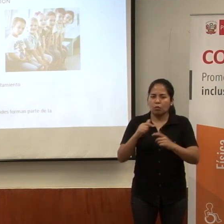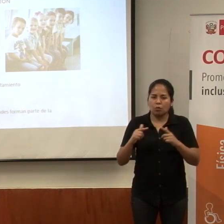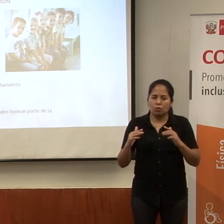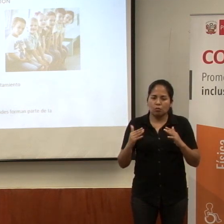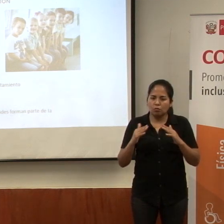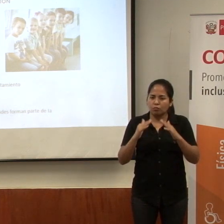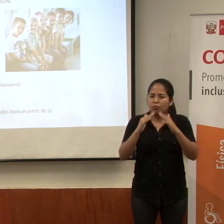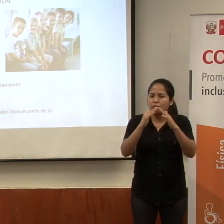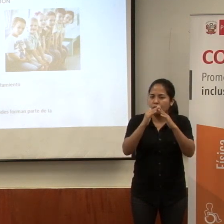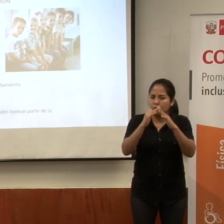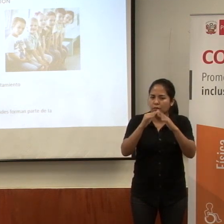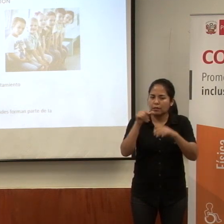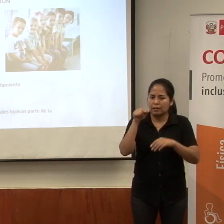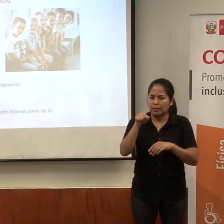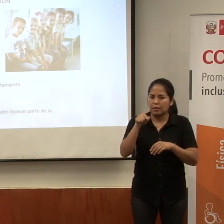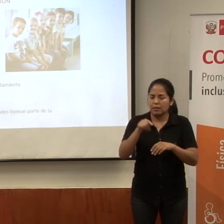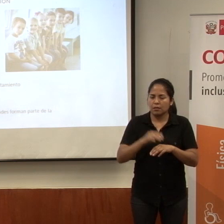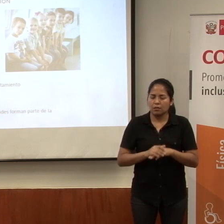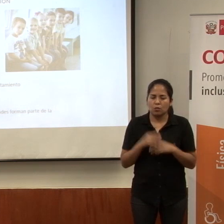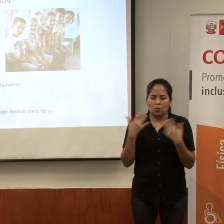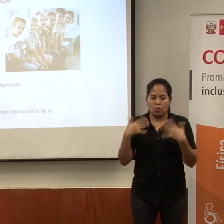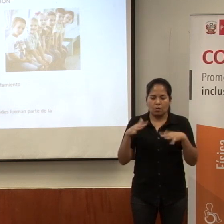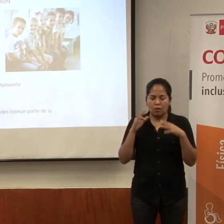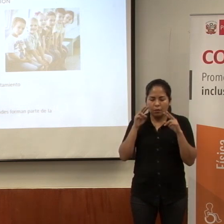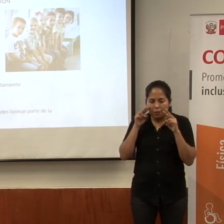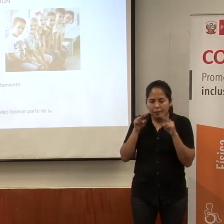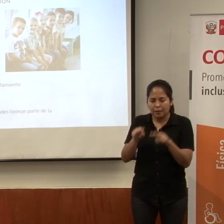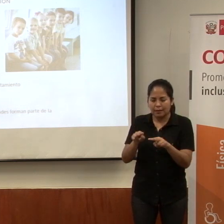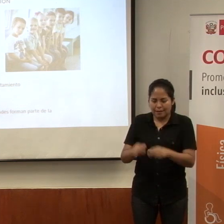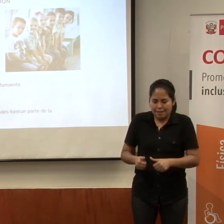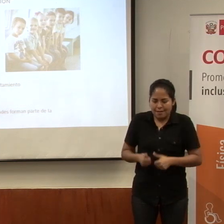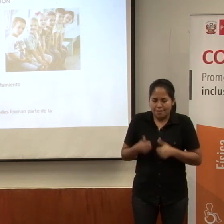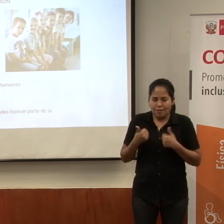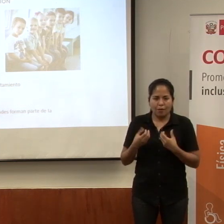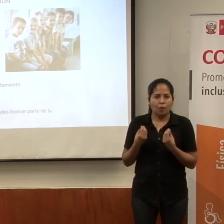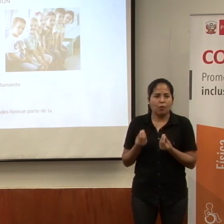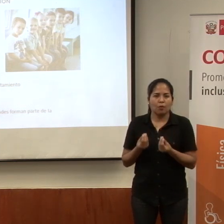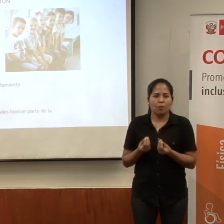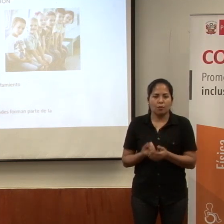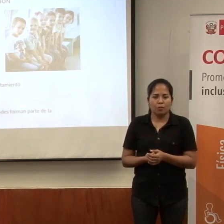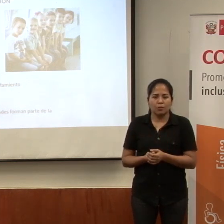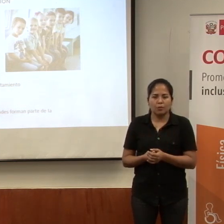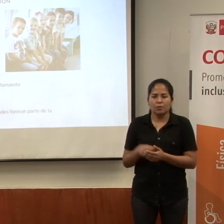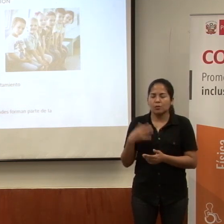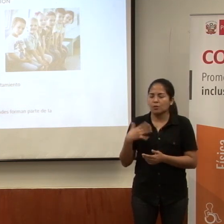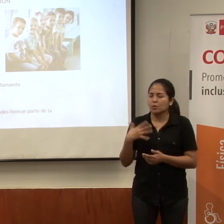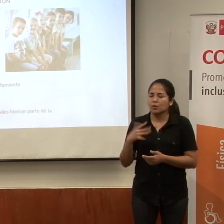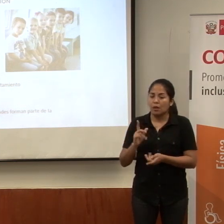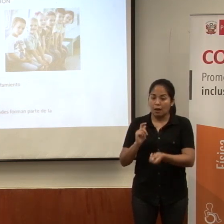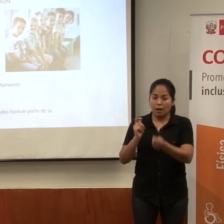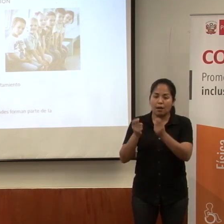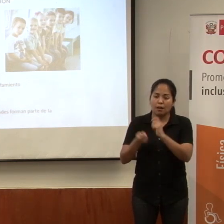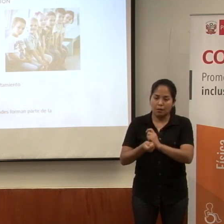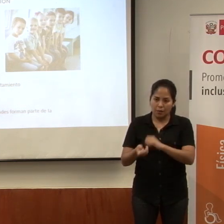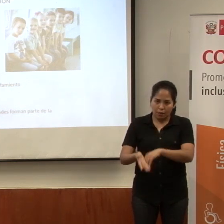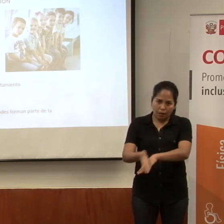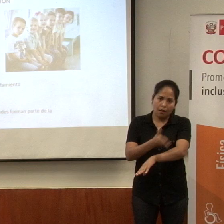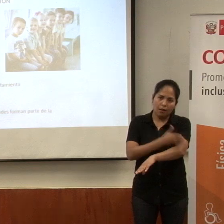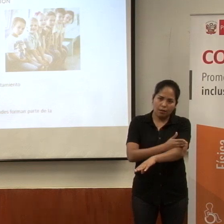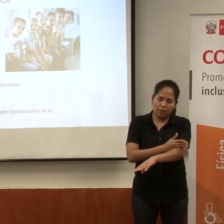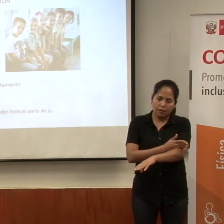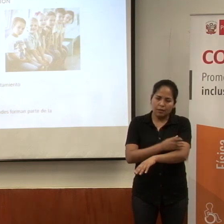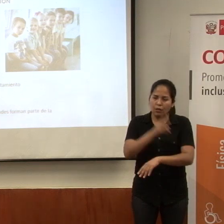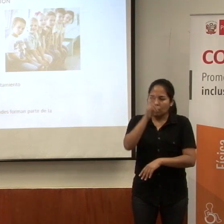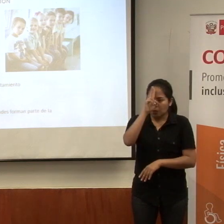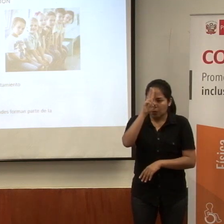Amazonía, y era impresionante. Las condiciones de vida de la gente dura, felizmente que muchas cosas han mejorado. Eso, los peruanos tenemos